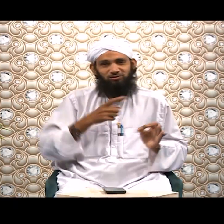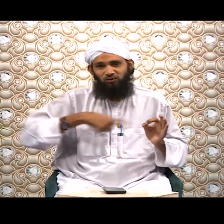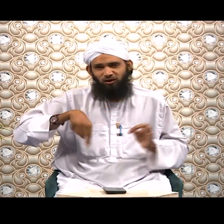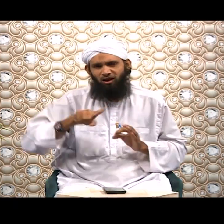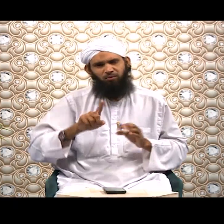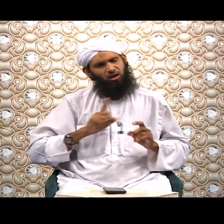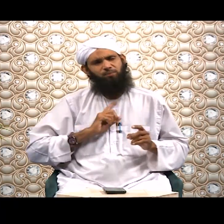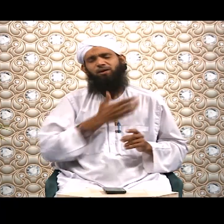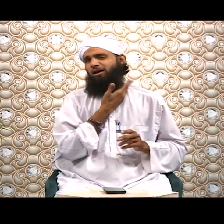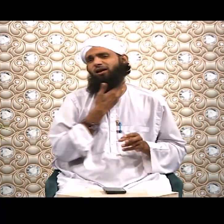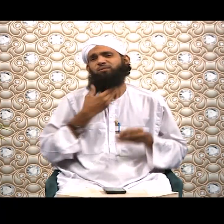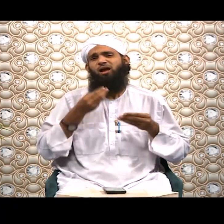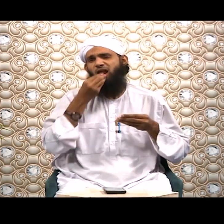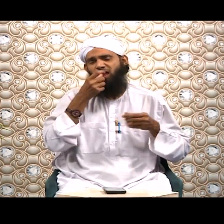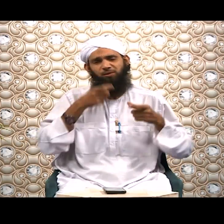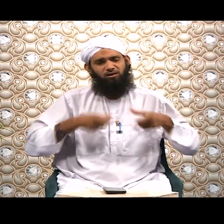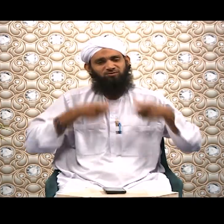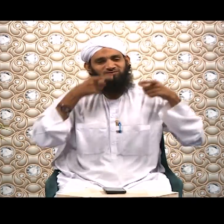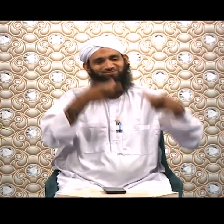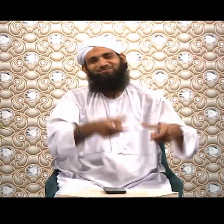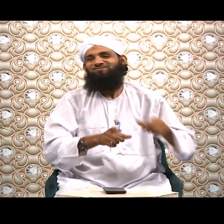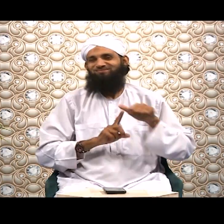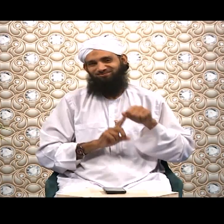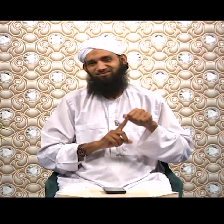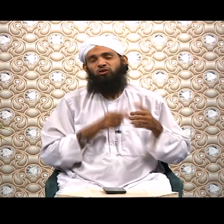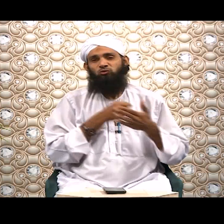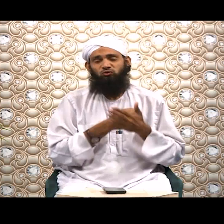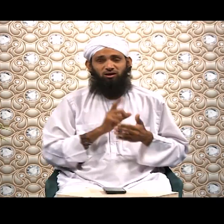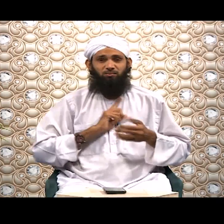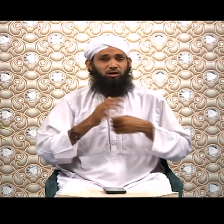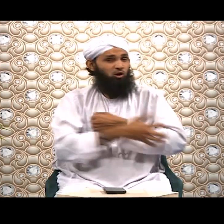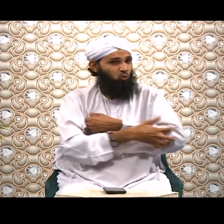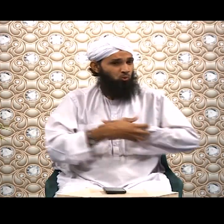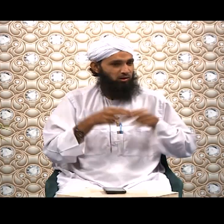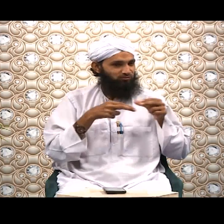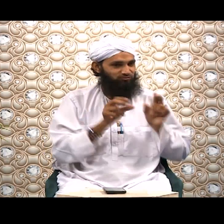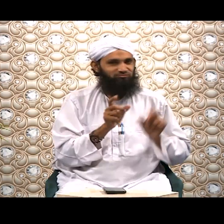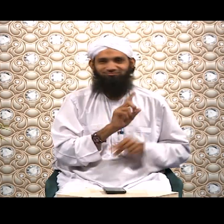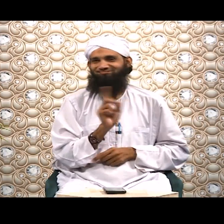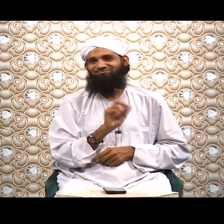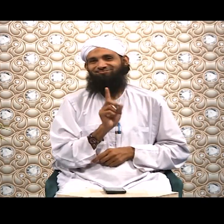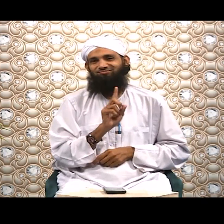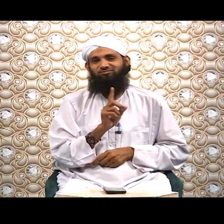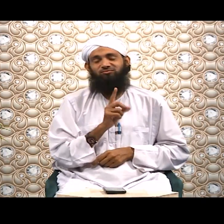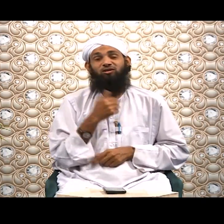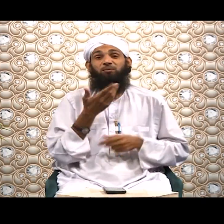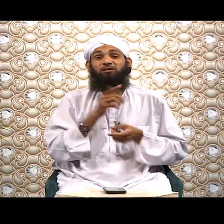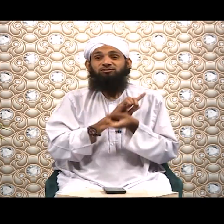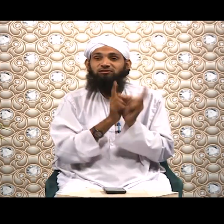حیثیت کے مطابق اس کی مہمان نوازی کرنی چاہیے اور اپنی غربت و تنگ دستی کا اظہار کرنے کے بجائے ہر حال میں شکر الہی